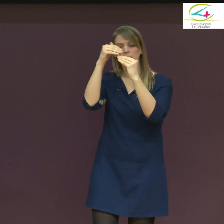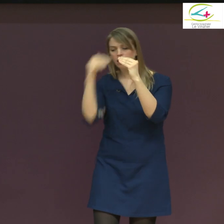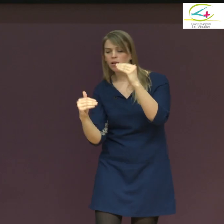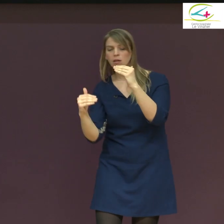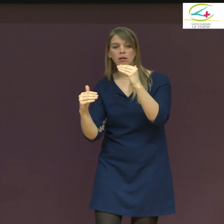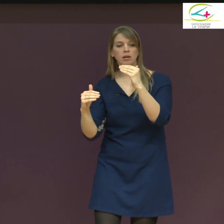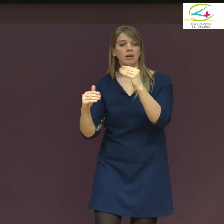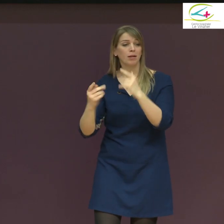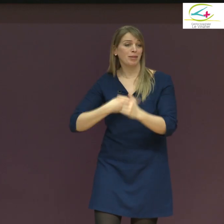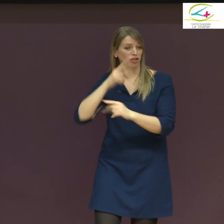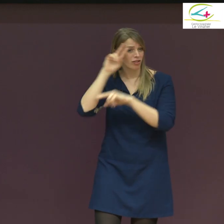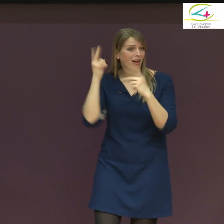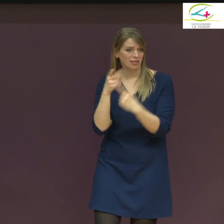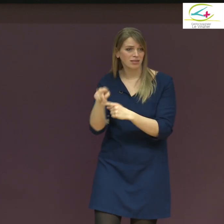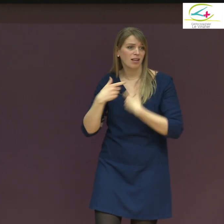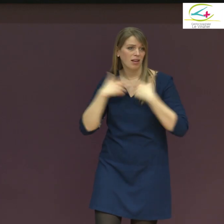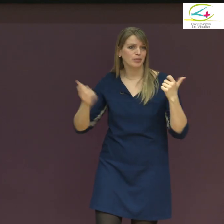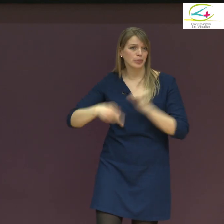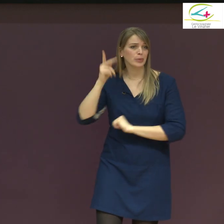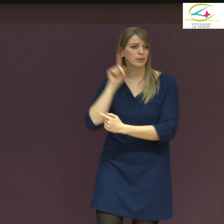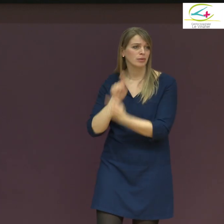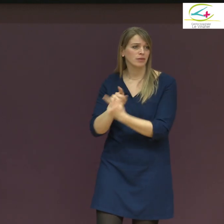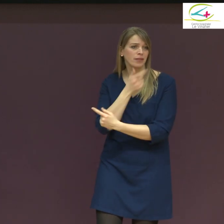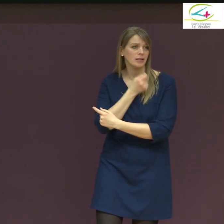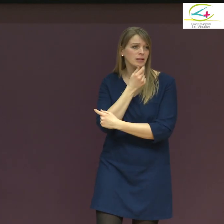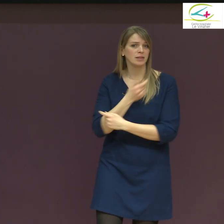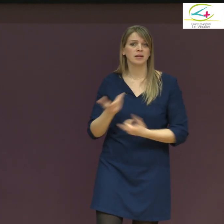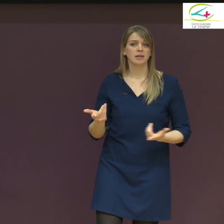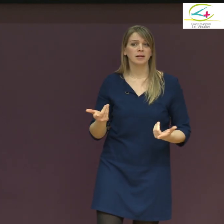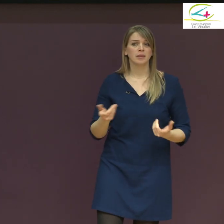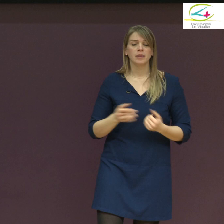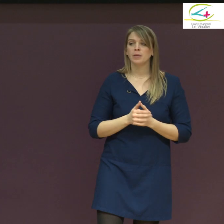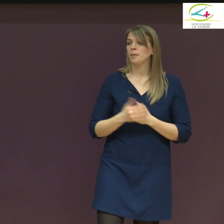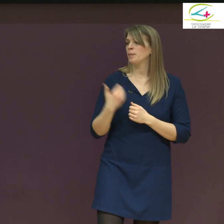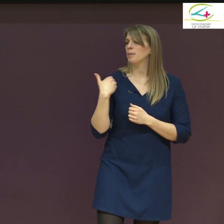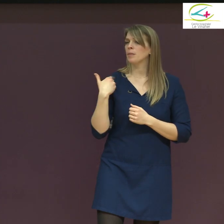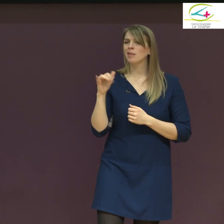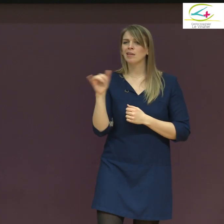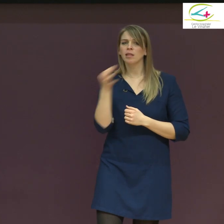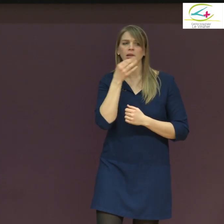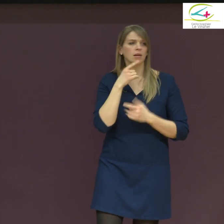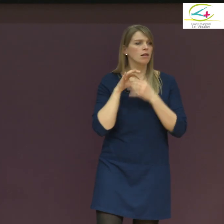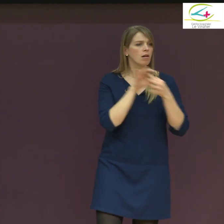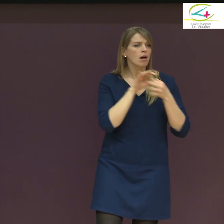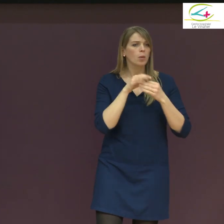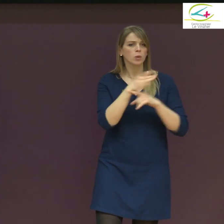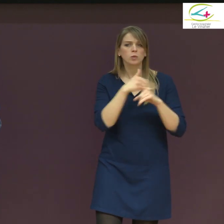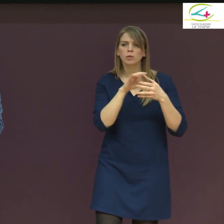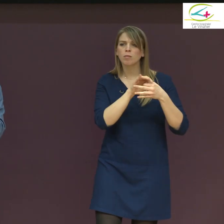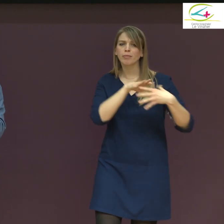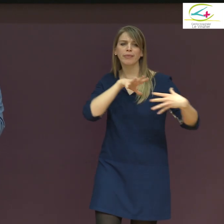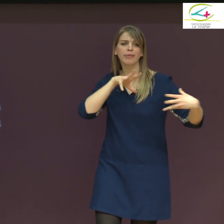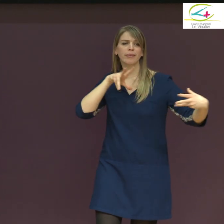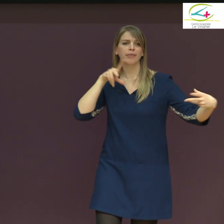spécialité, c'est le médecin généraliste. Il y a aussi, hein, on parlait de tout à l'heure, quelqu'un qui disait les rapports sociaux se sont délités. Je ne sais pas, je ne